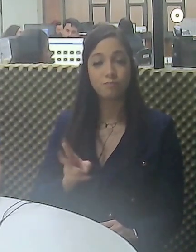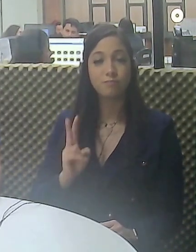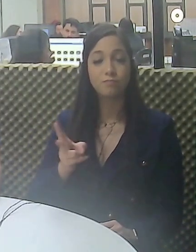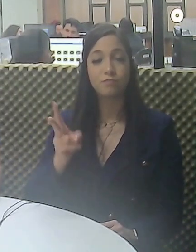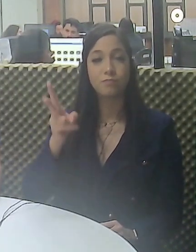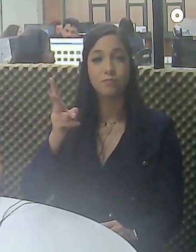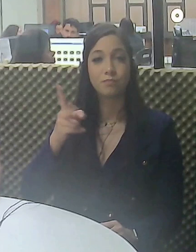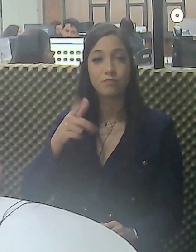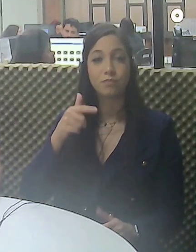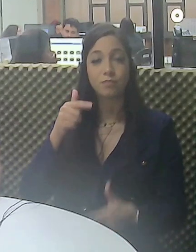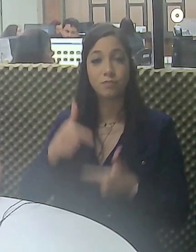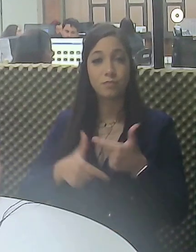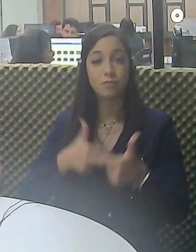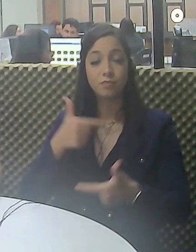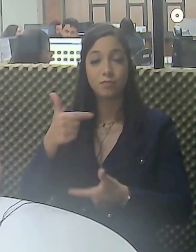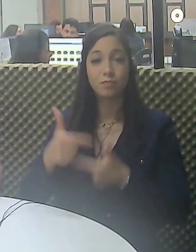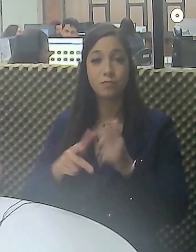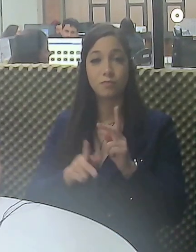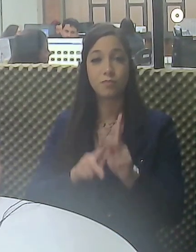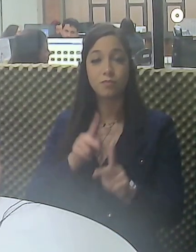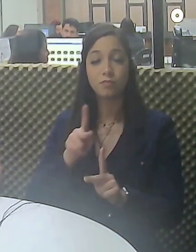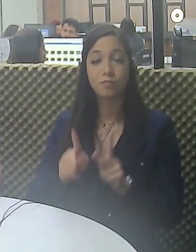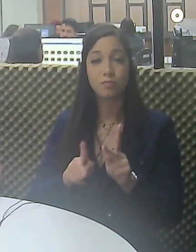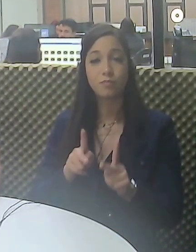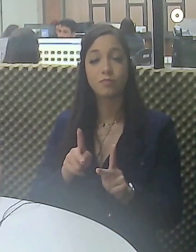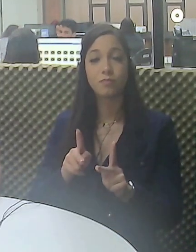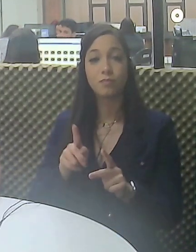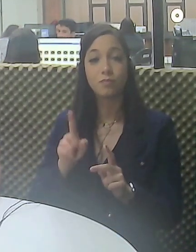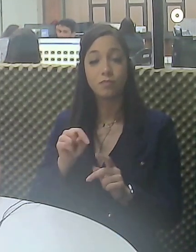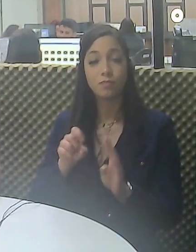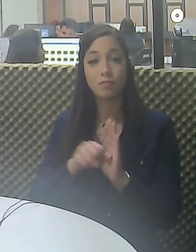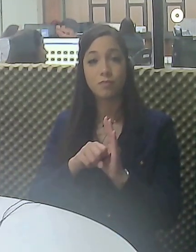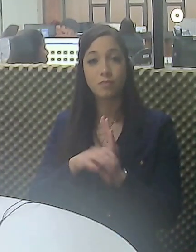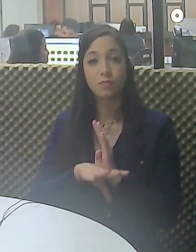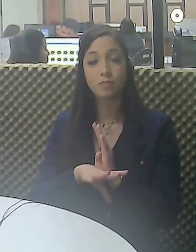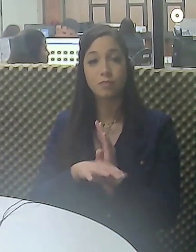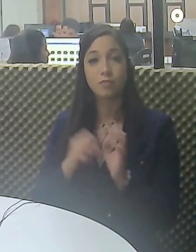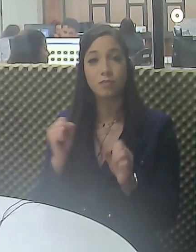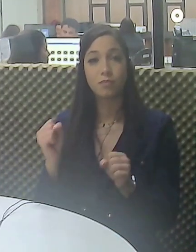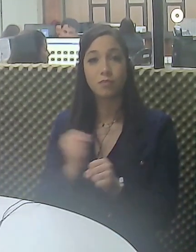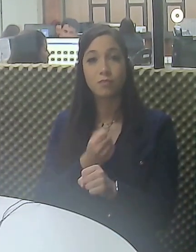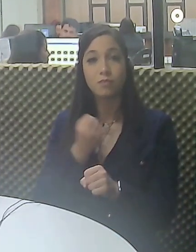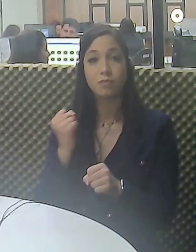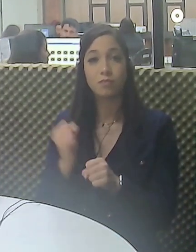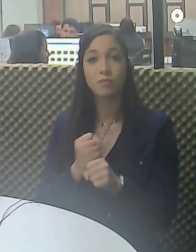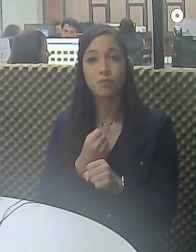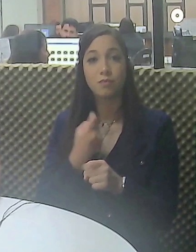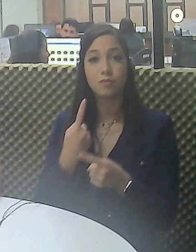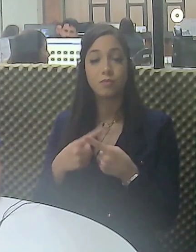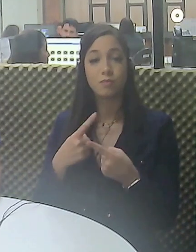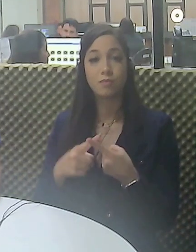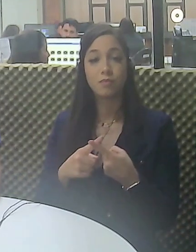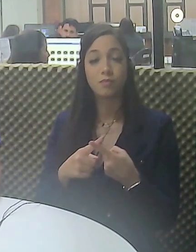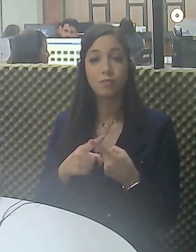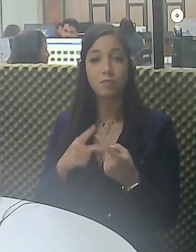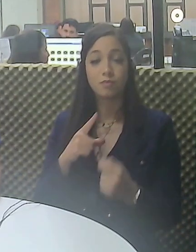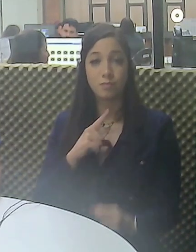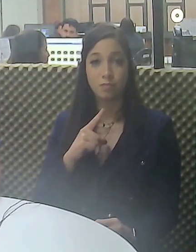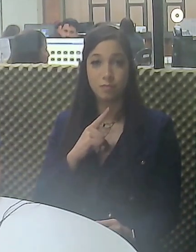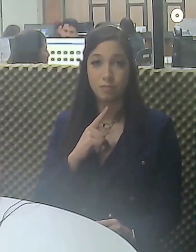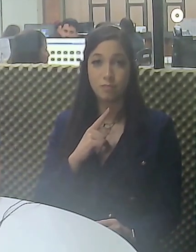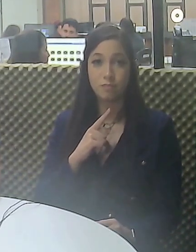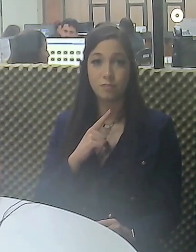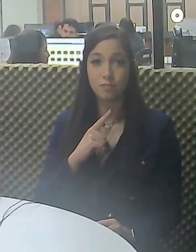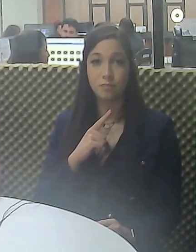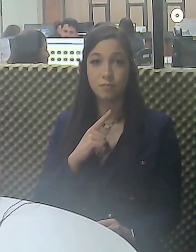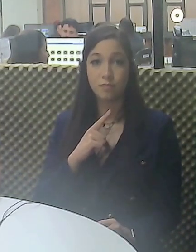Ali estão os trabalhadores e trabalhadoras, que são beneficiários de nossa obra. Por quê? Vão levar menos